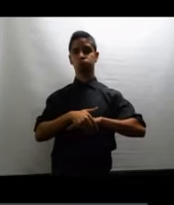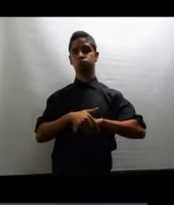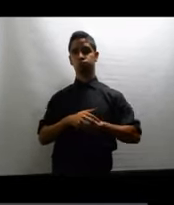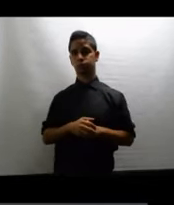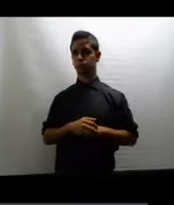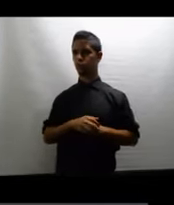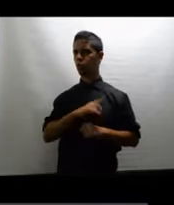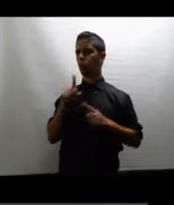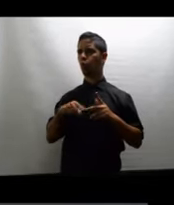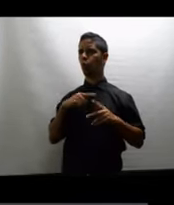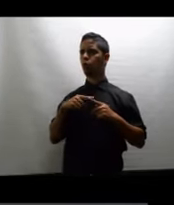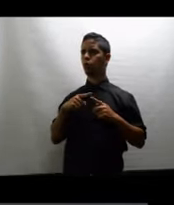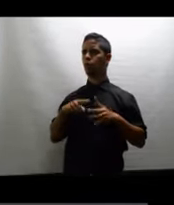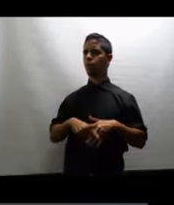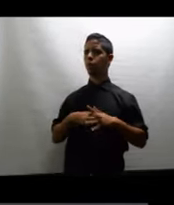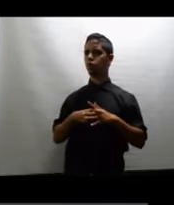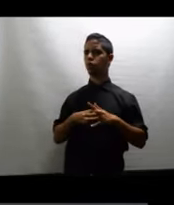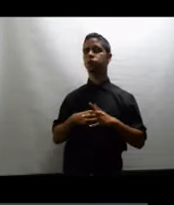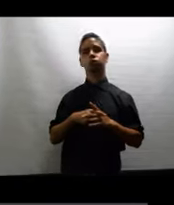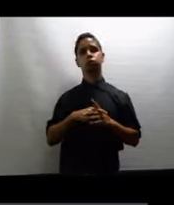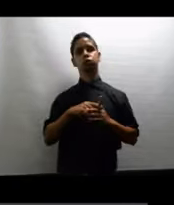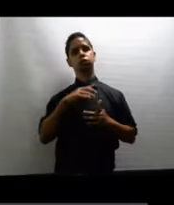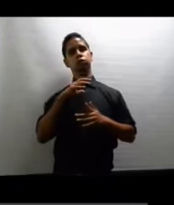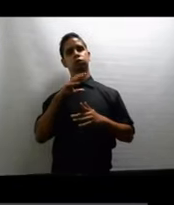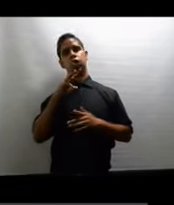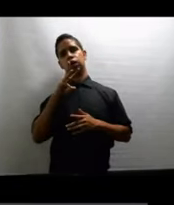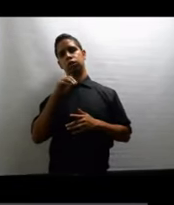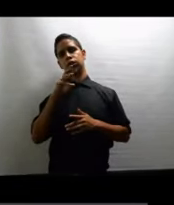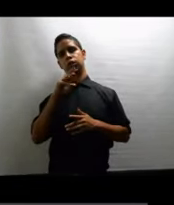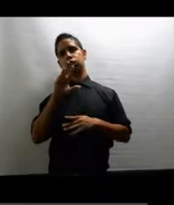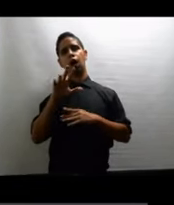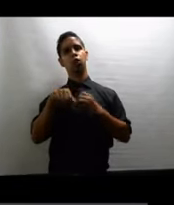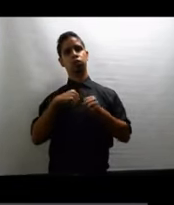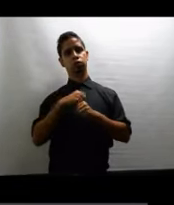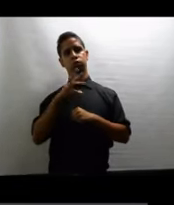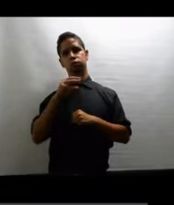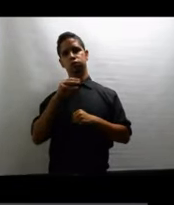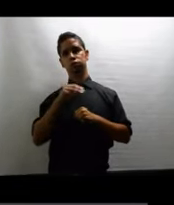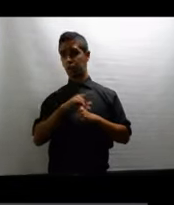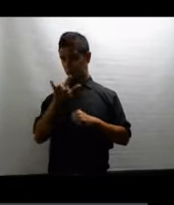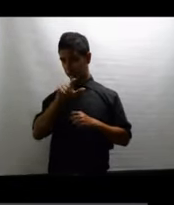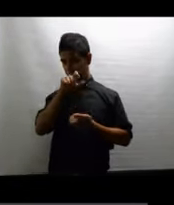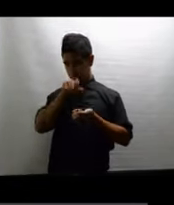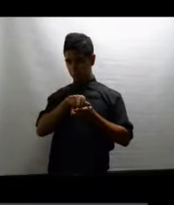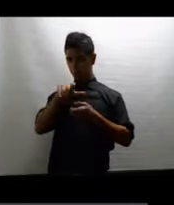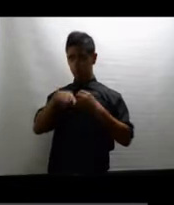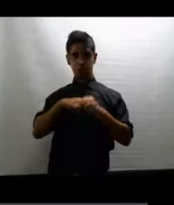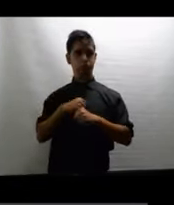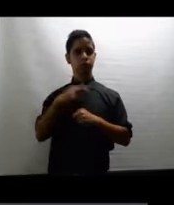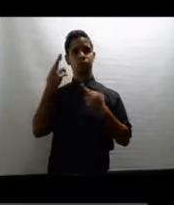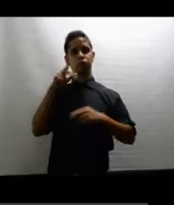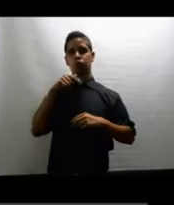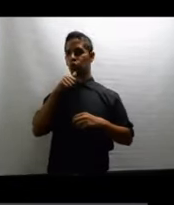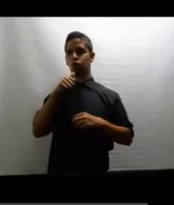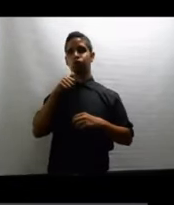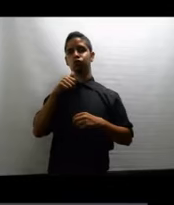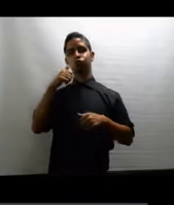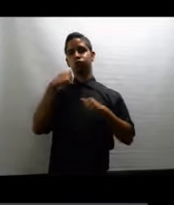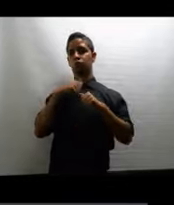empezó más o menos, si te acuerdas? El 60. El Ocho Puertas, sí, el 60. Ese año. Sí. Por eso es que no nos acordamos, porque no habíamos